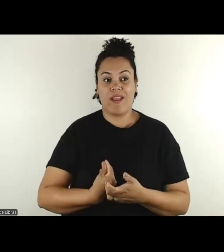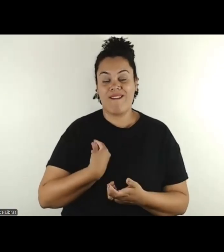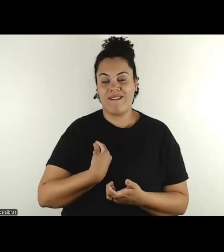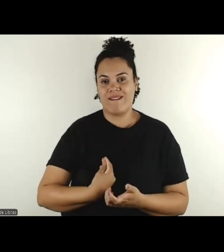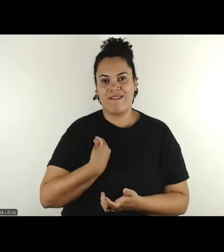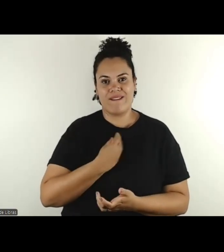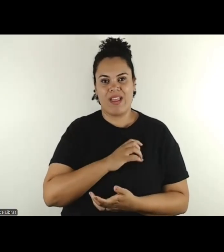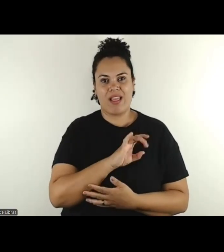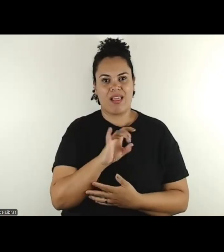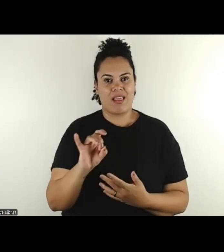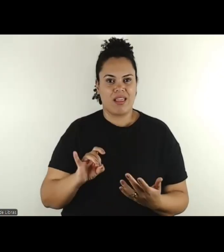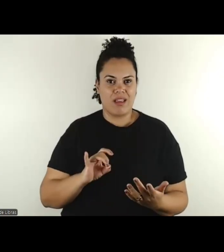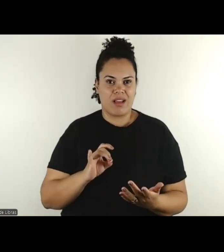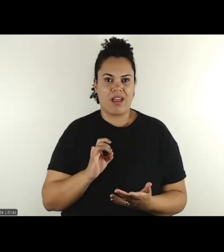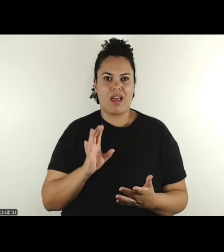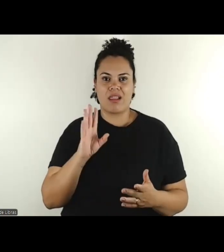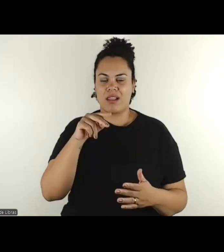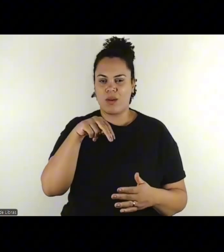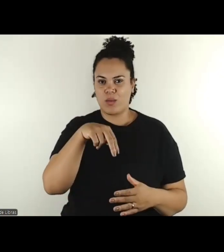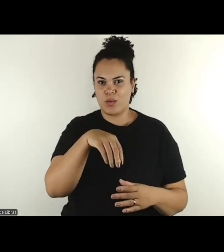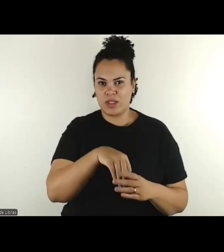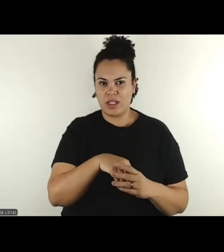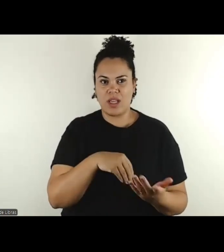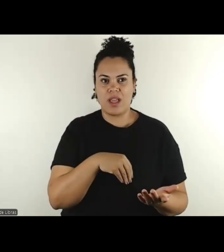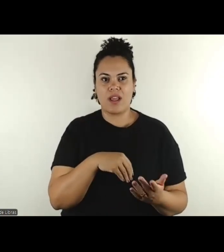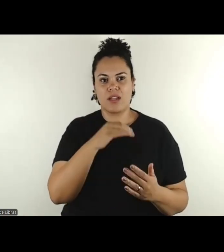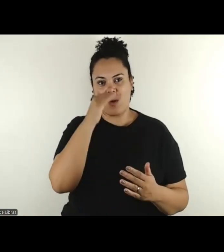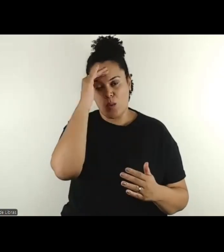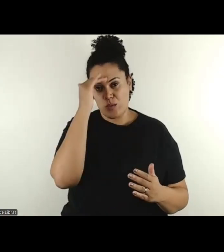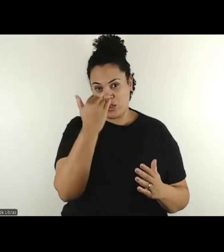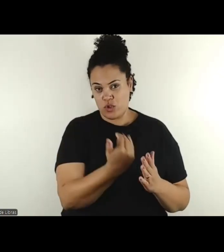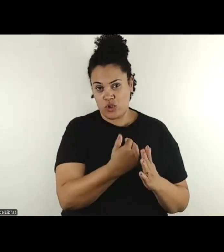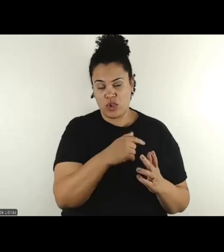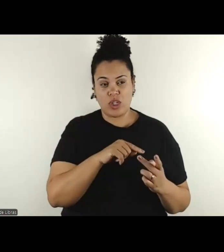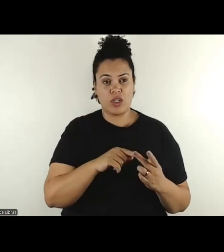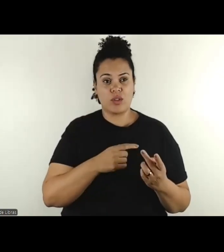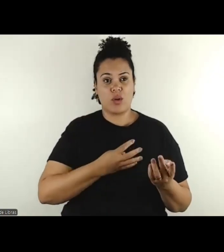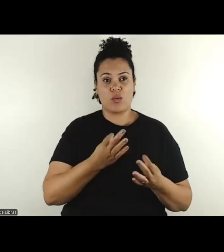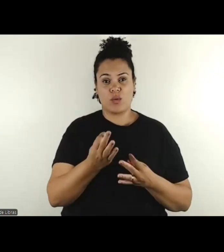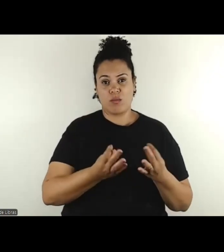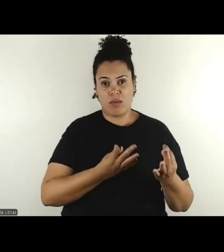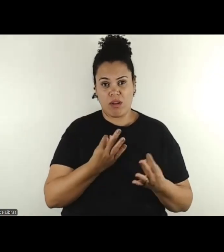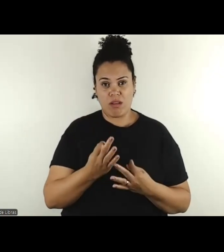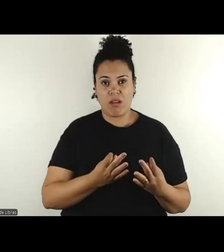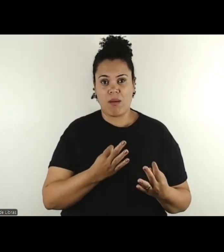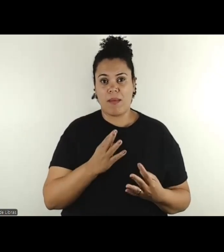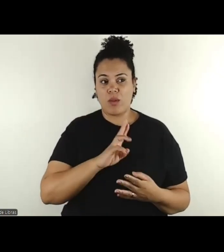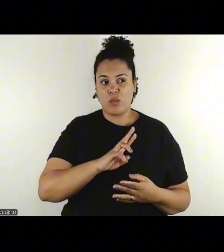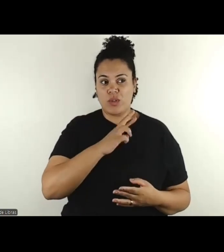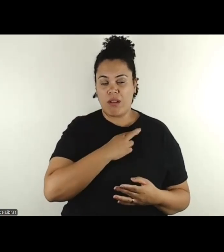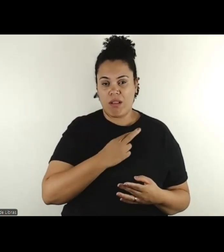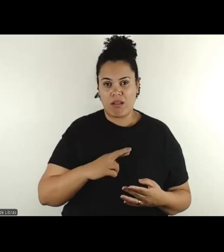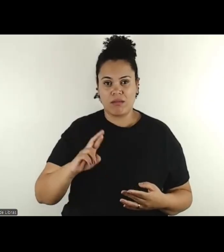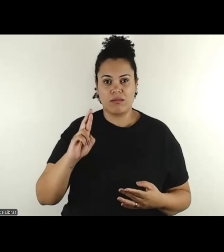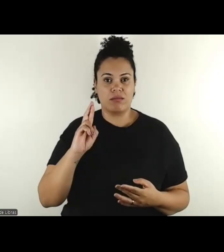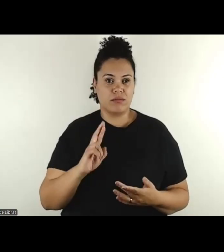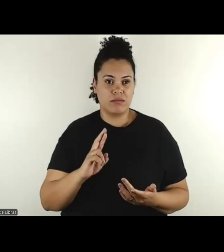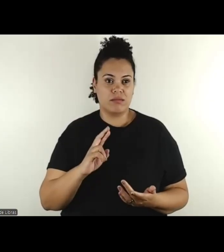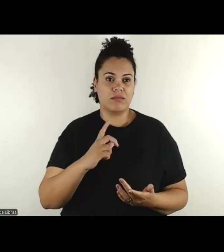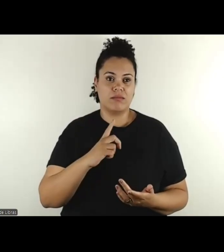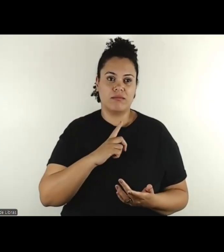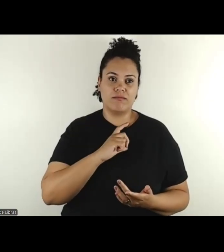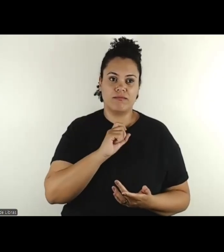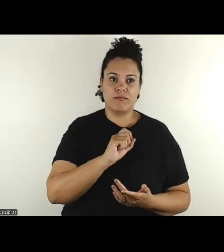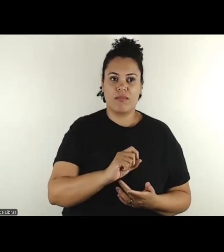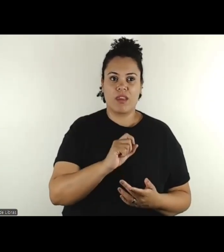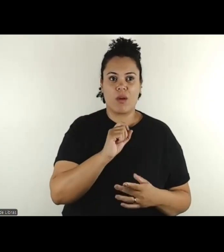que são evidenciadas no disciplinamento, na obediência, no tratamento pela espiritualidade, entre aspas, considerado como